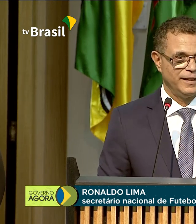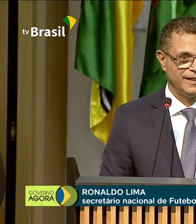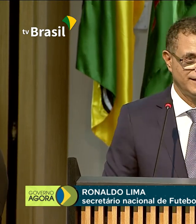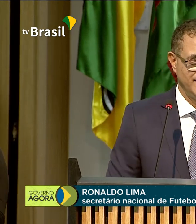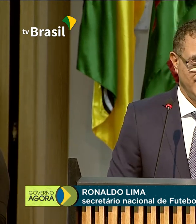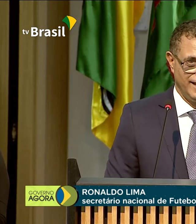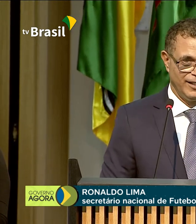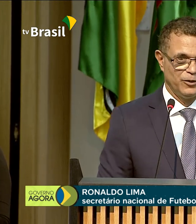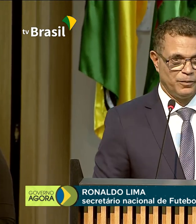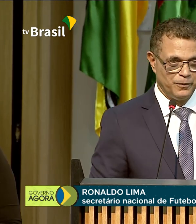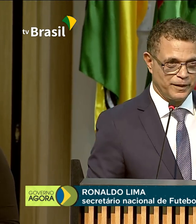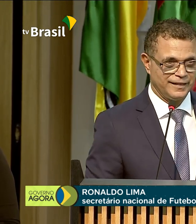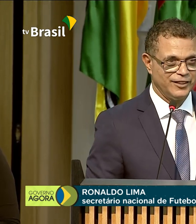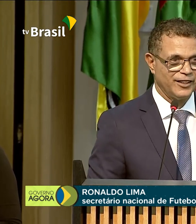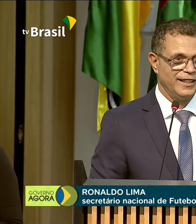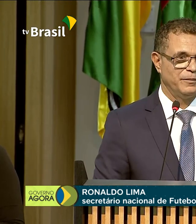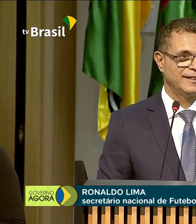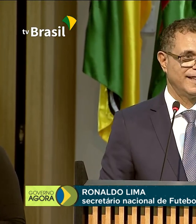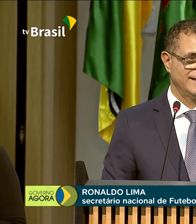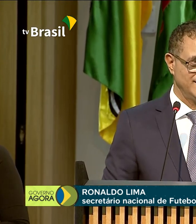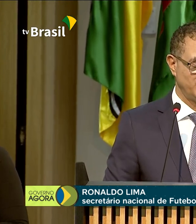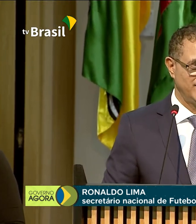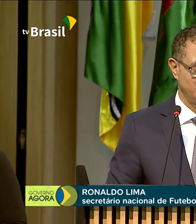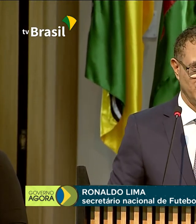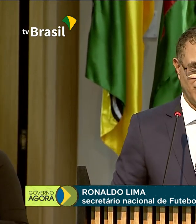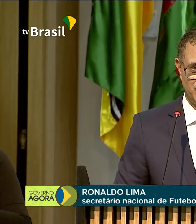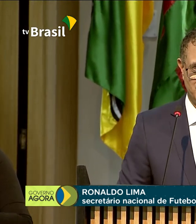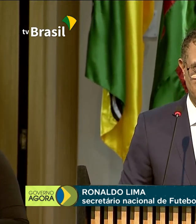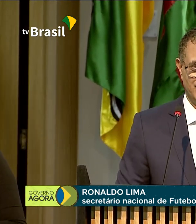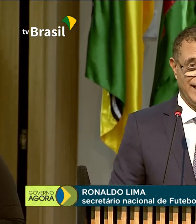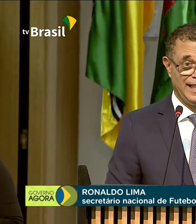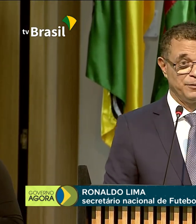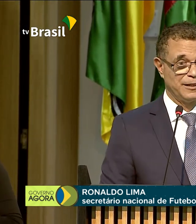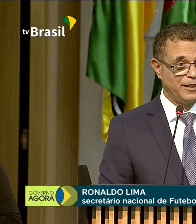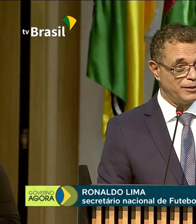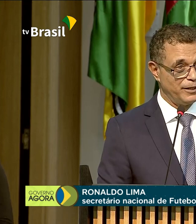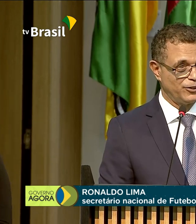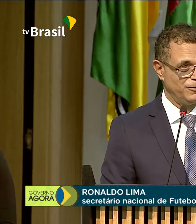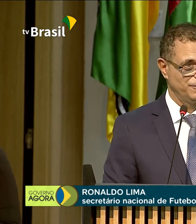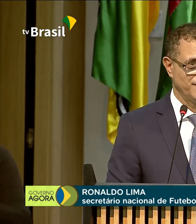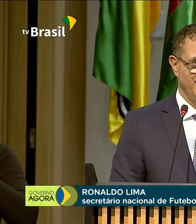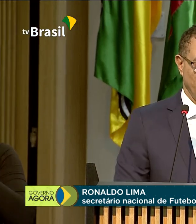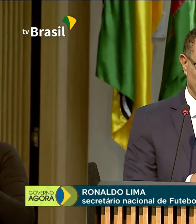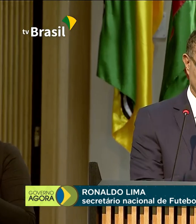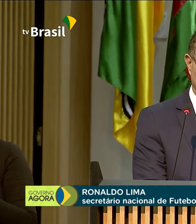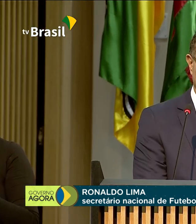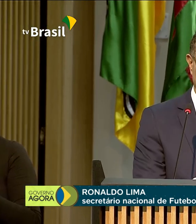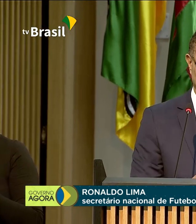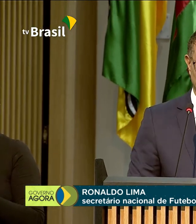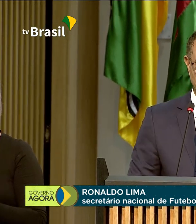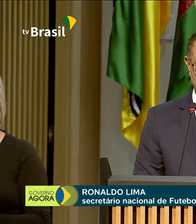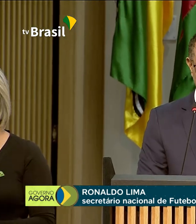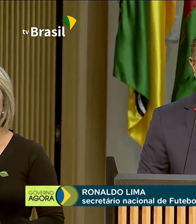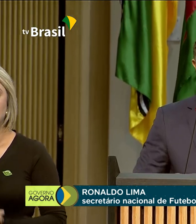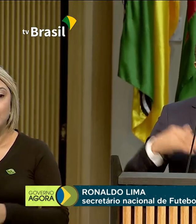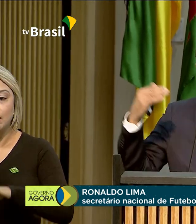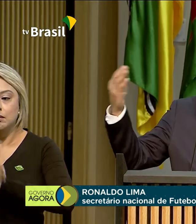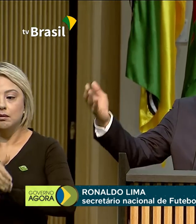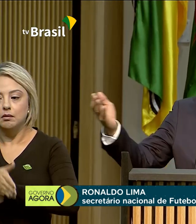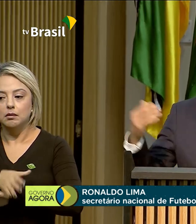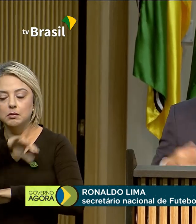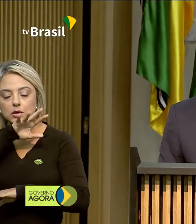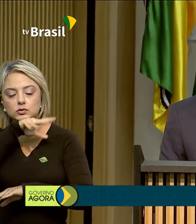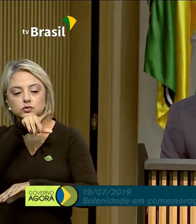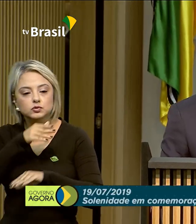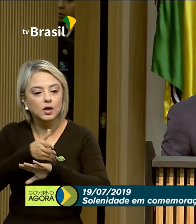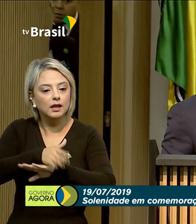em Campinas, eu, presidente Jair, mais 348 alunos, éramos chamados de bicho. Quando se entra na escola militar, é bicho. Quando vai